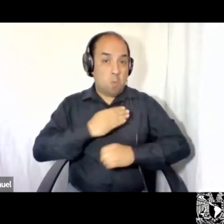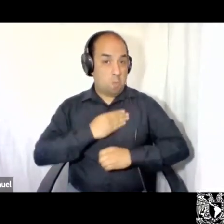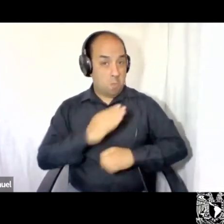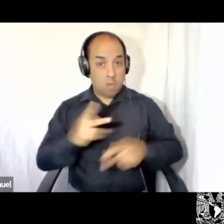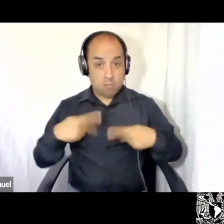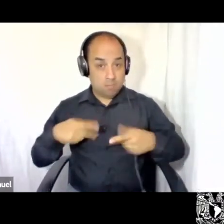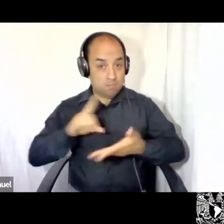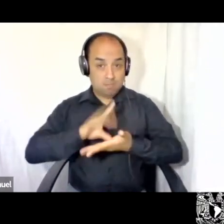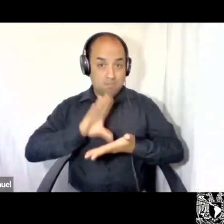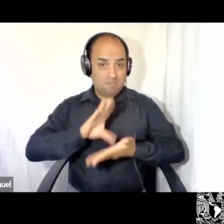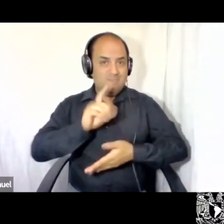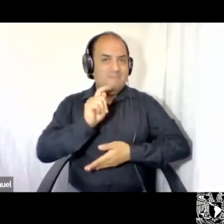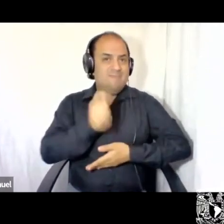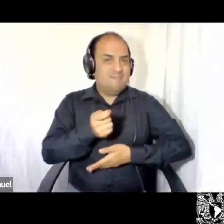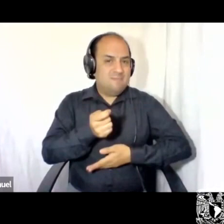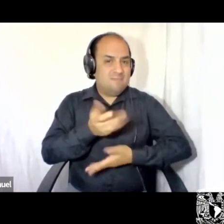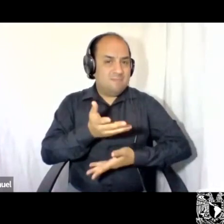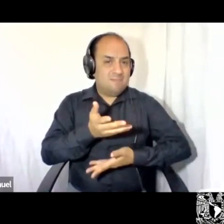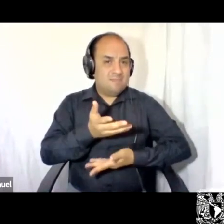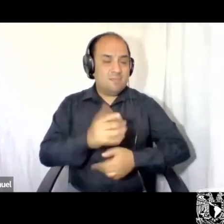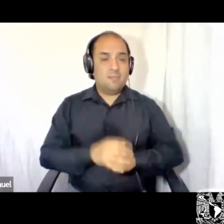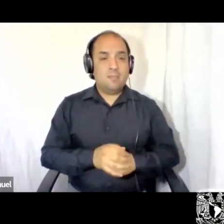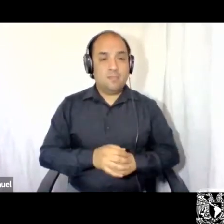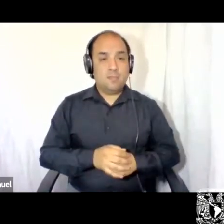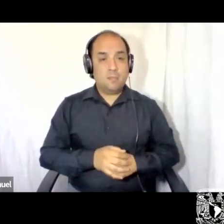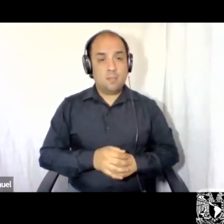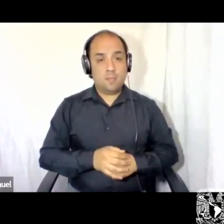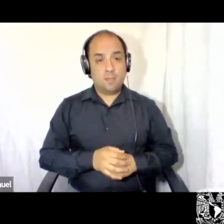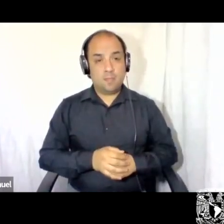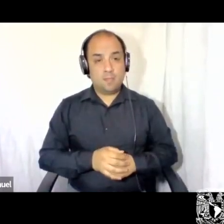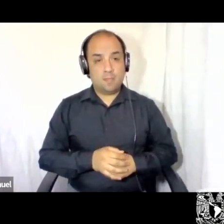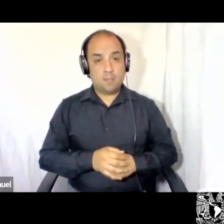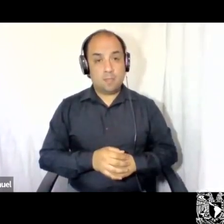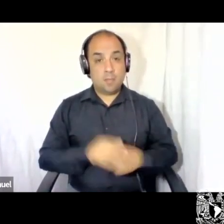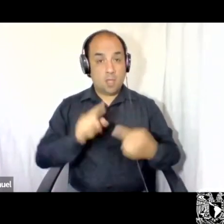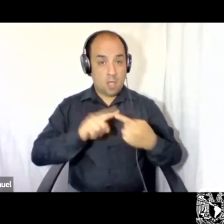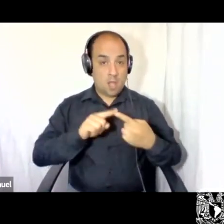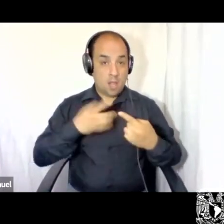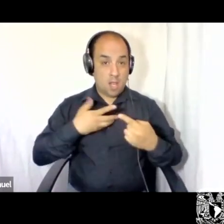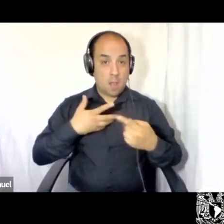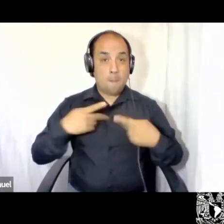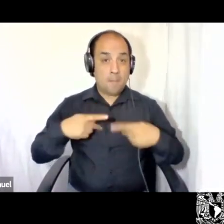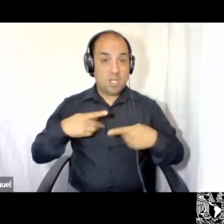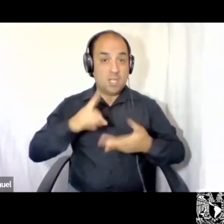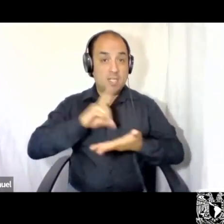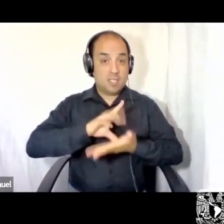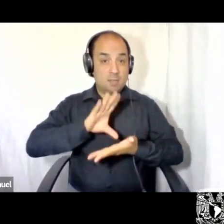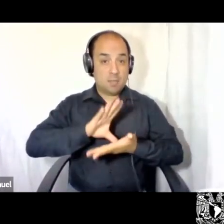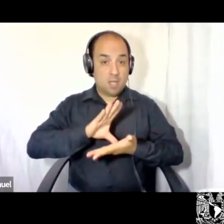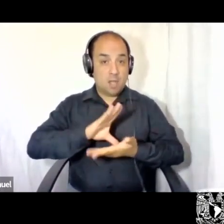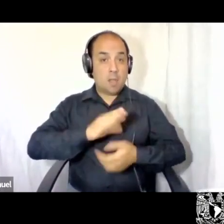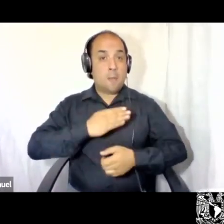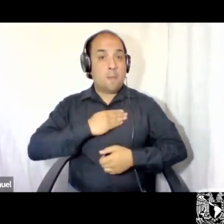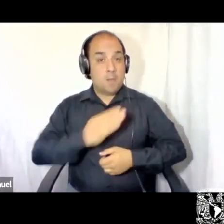Aunque si hablamos del buen disco, está el mal disco y también desde el mal disco se puede